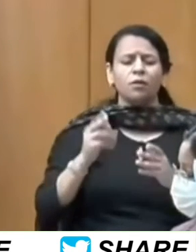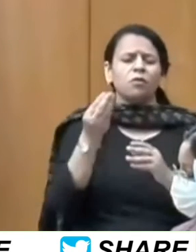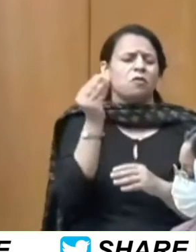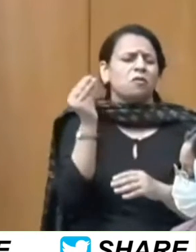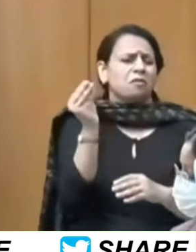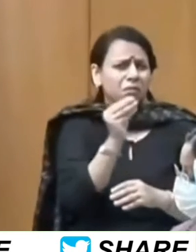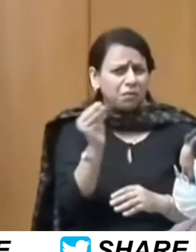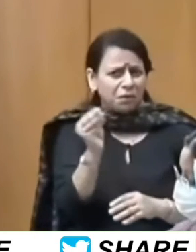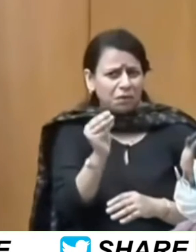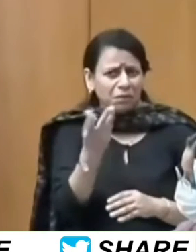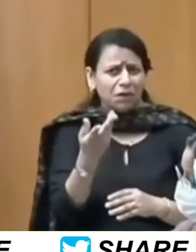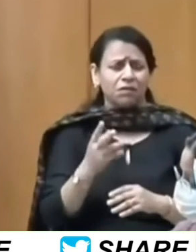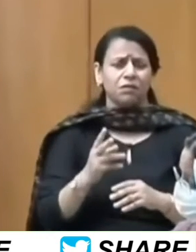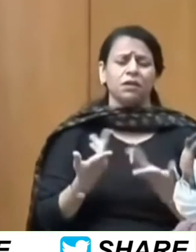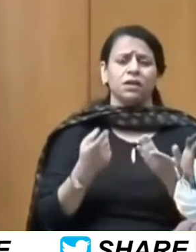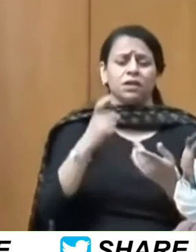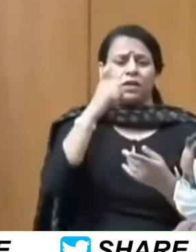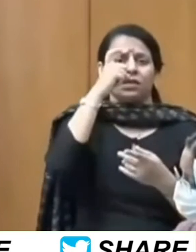लगभग